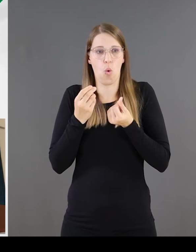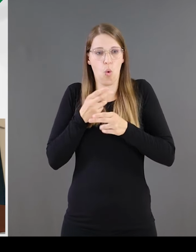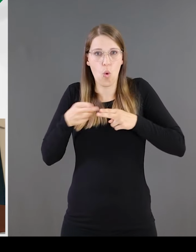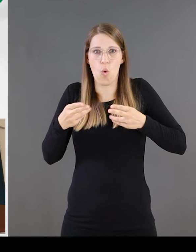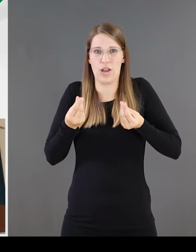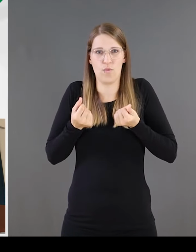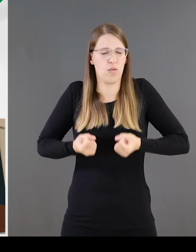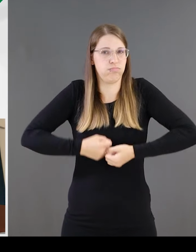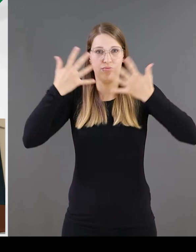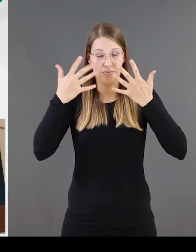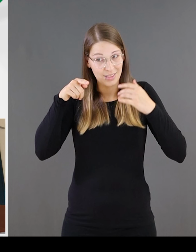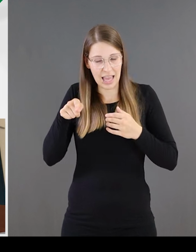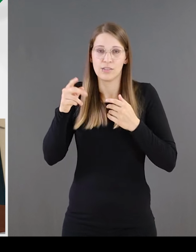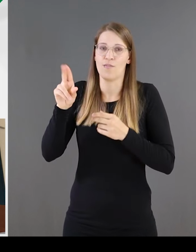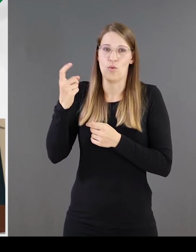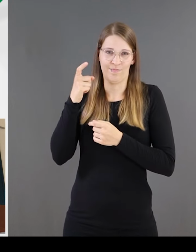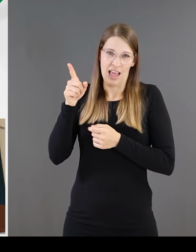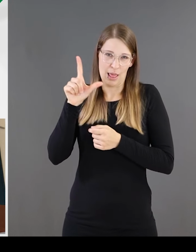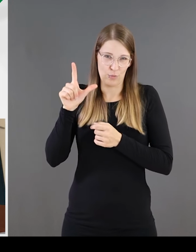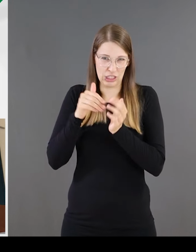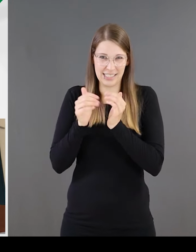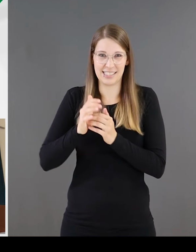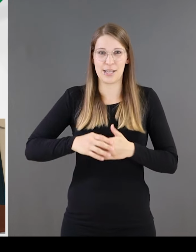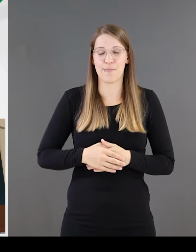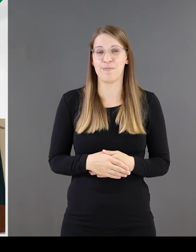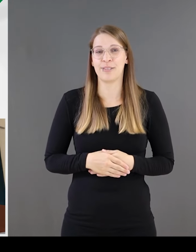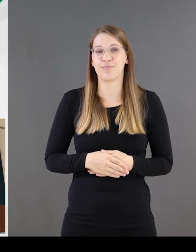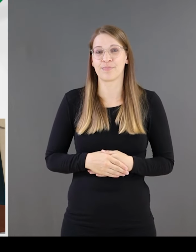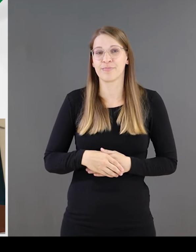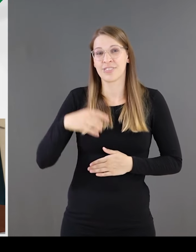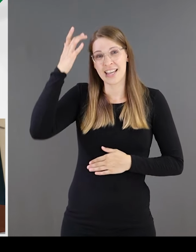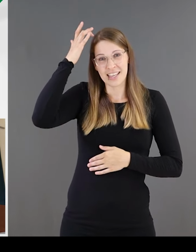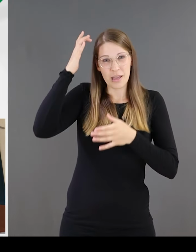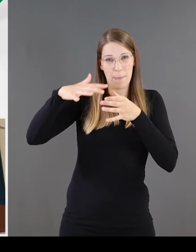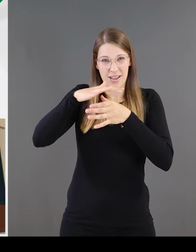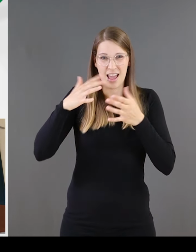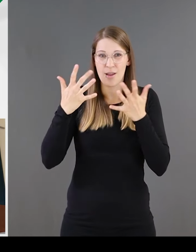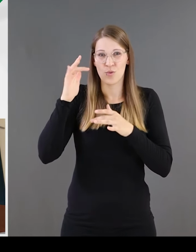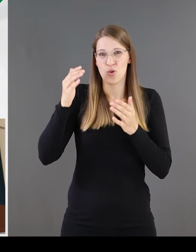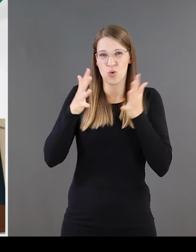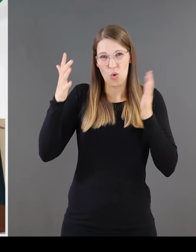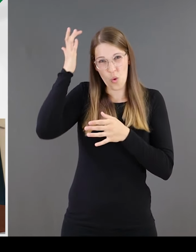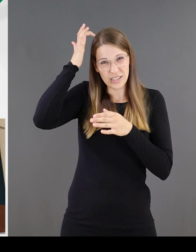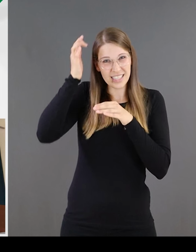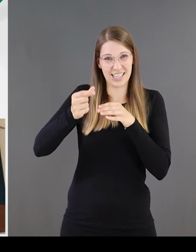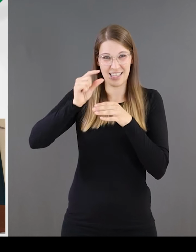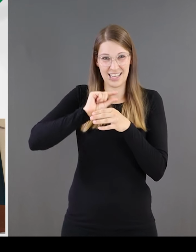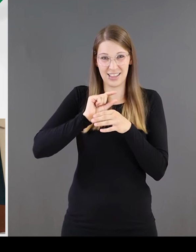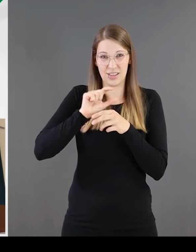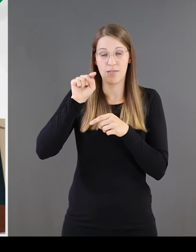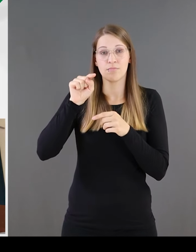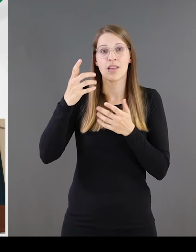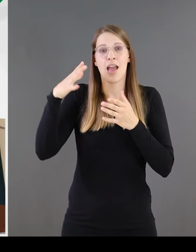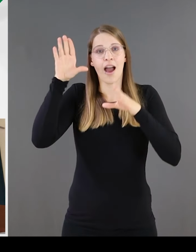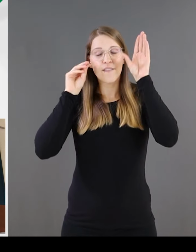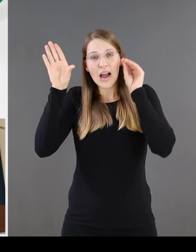es ein zweites Gehirnareal, die Großhirnrinde, wo die Erfahrungen gespeichert sind, das bewusste Denken und das Bewerten von